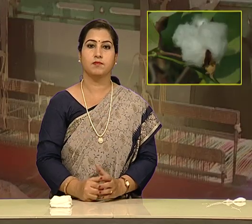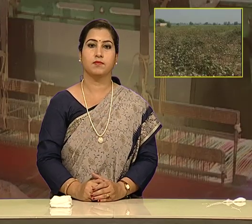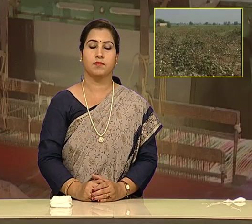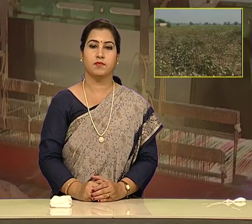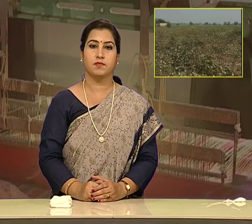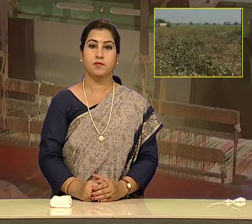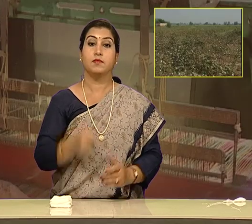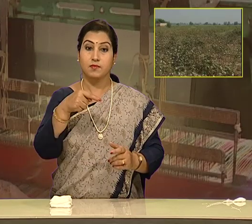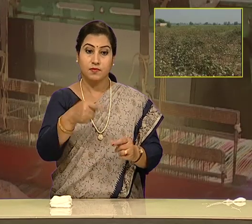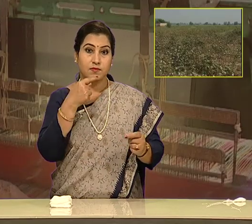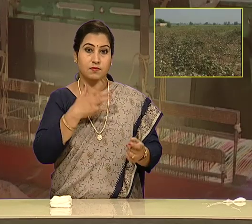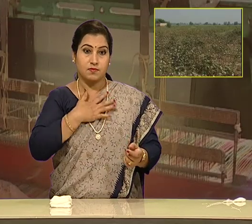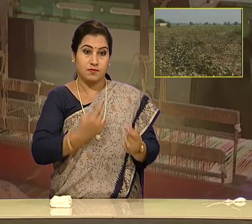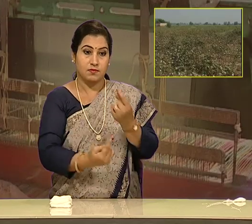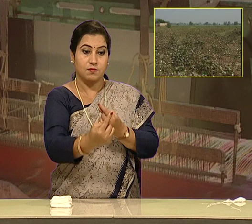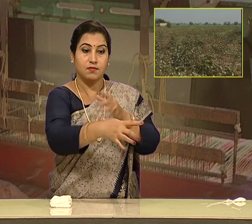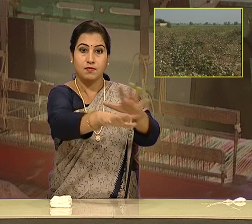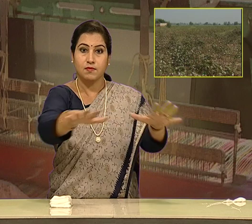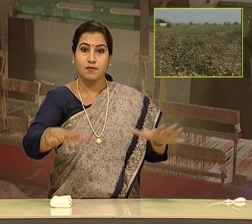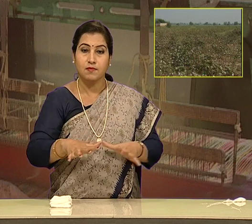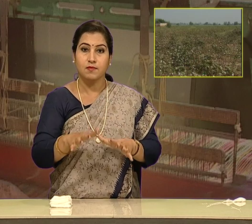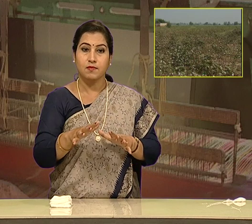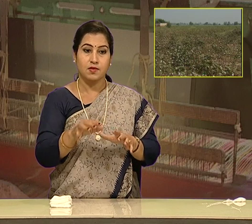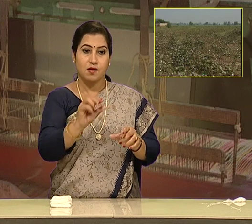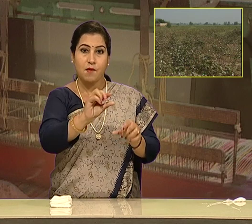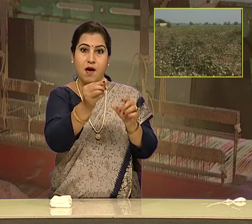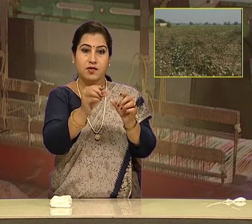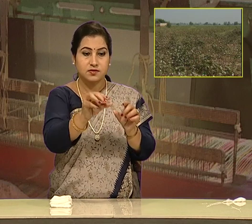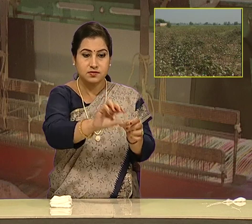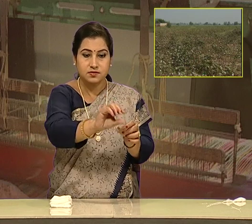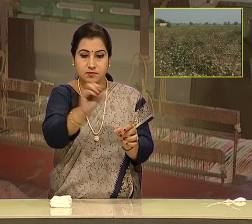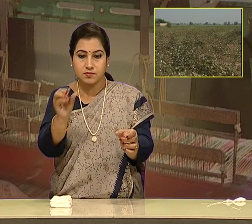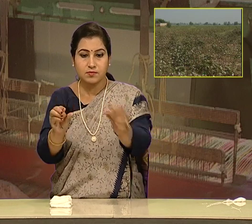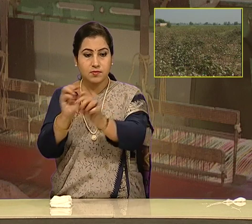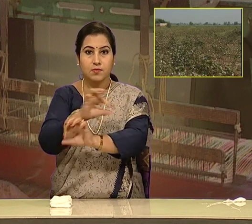यह खेत कपास चुने जाने के लिए तैयार है।